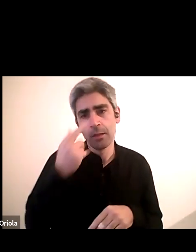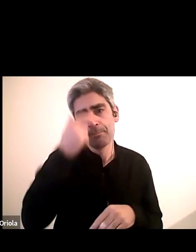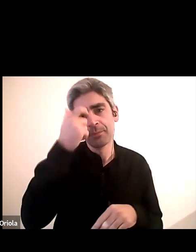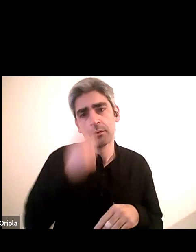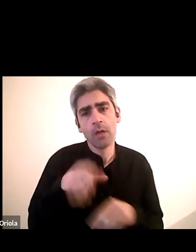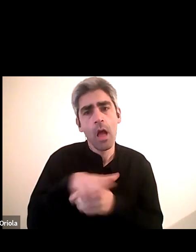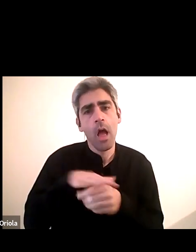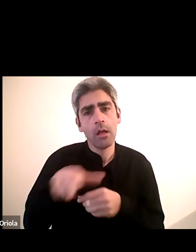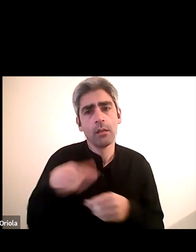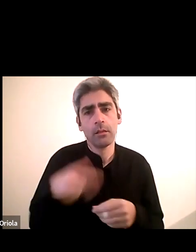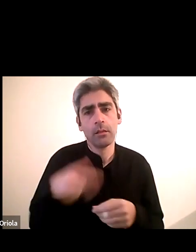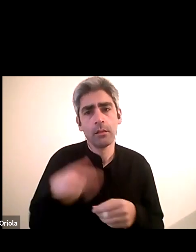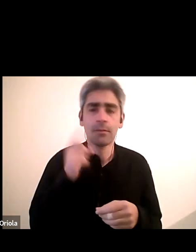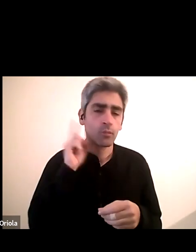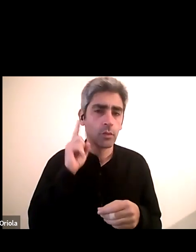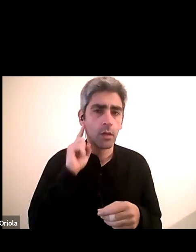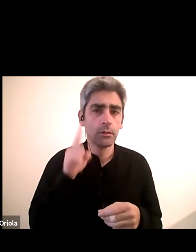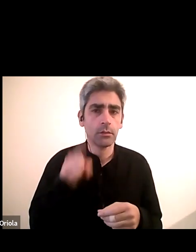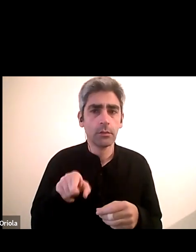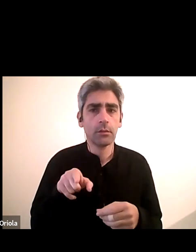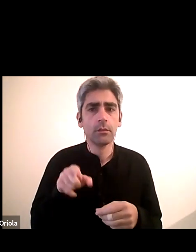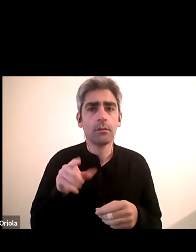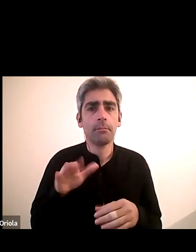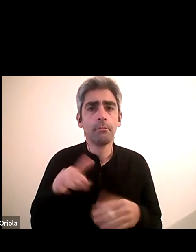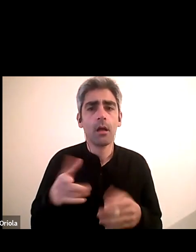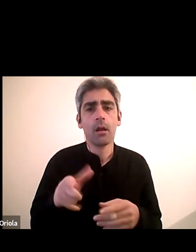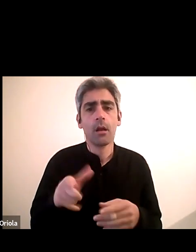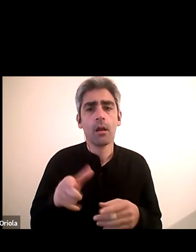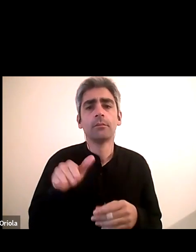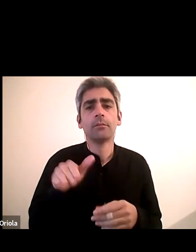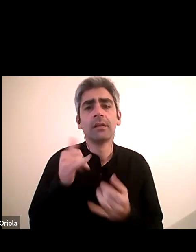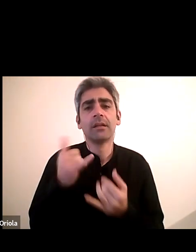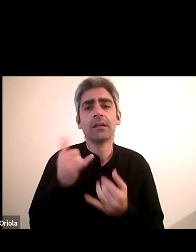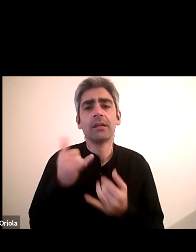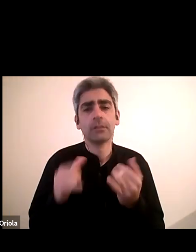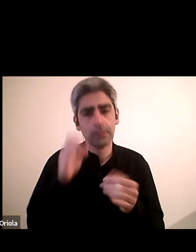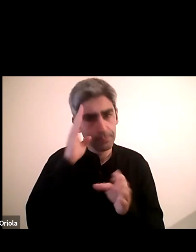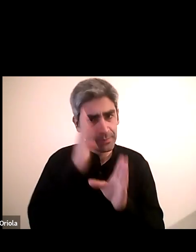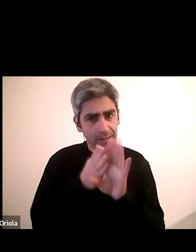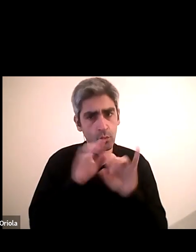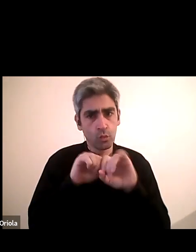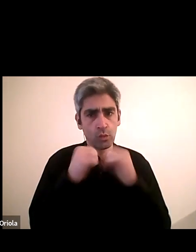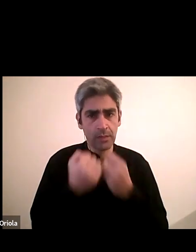uma área que tem muita importância para os chamados riscos psicossociais.